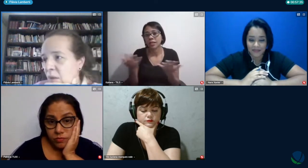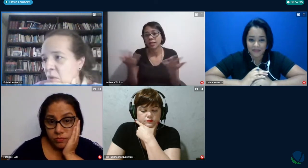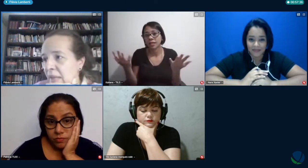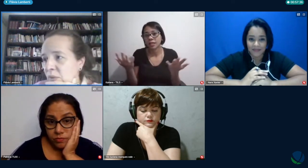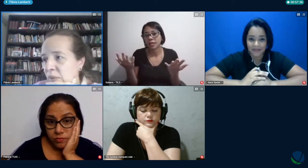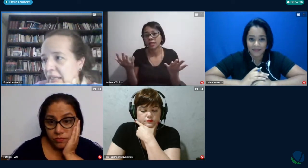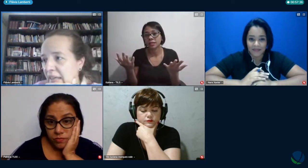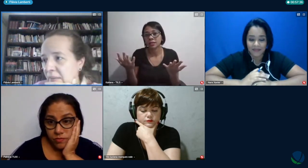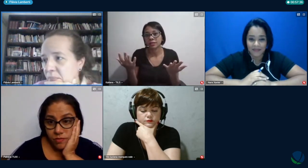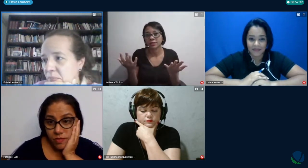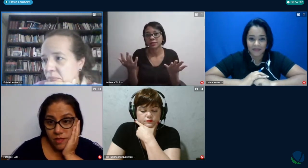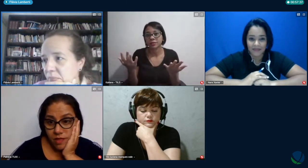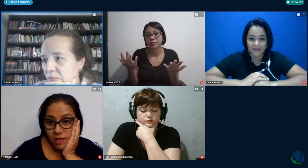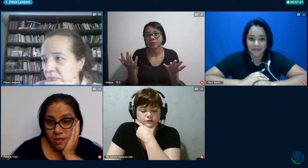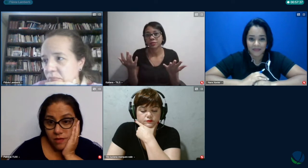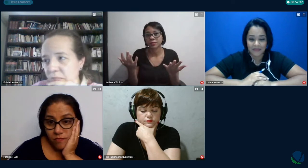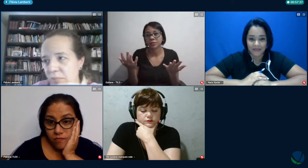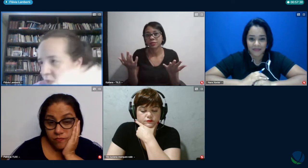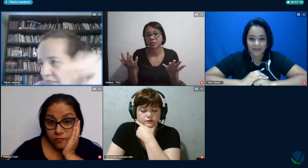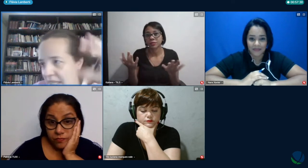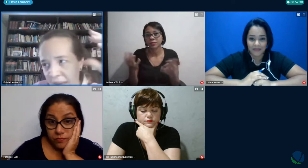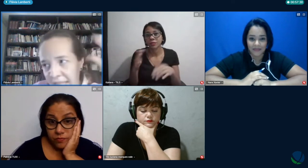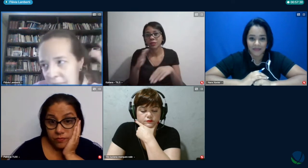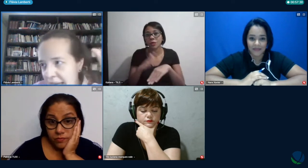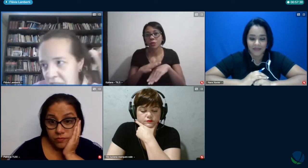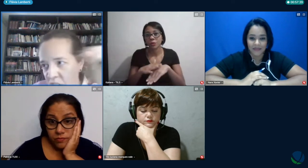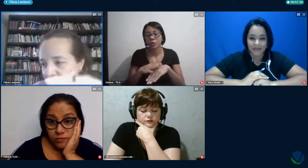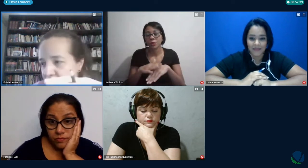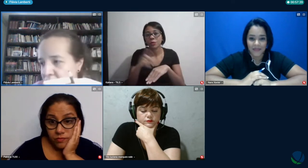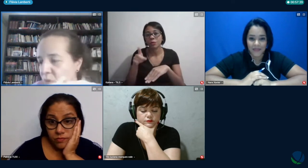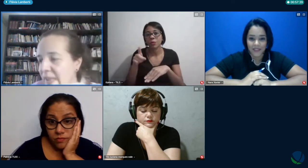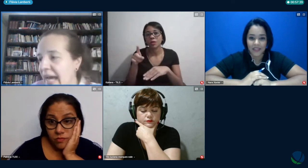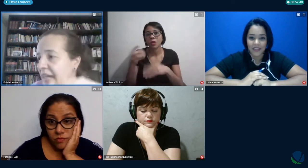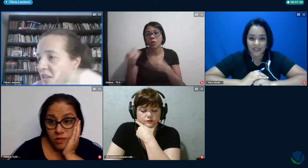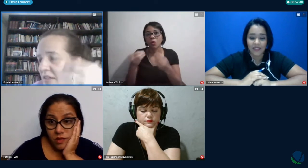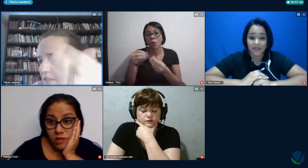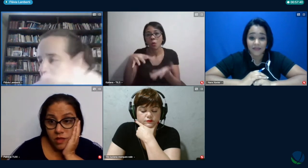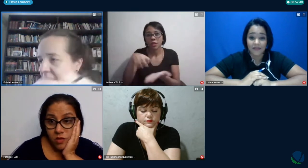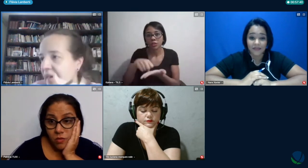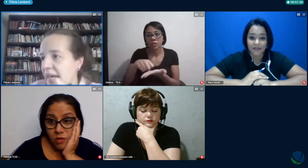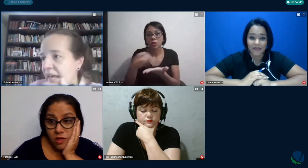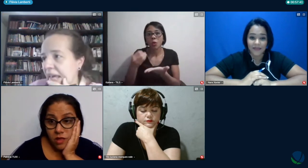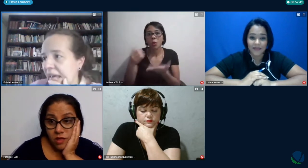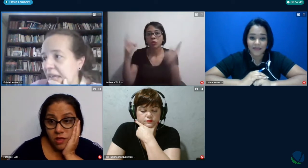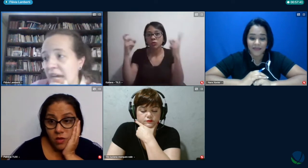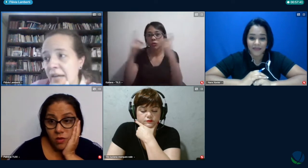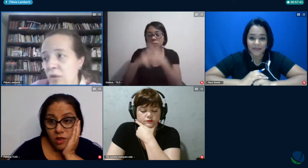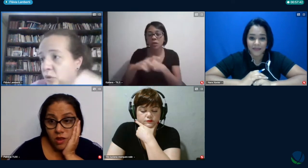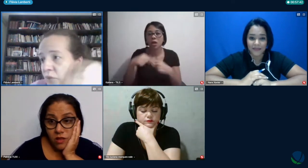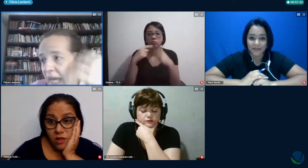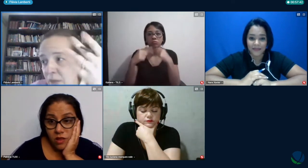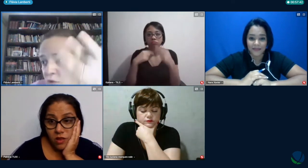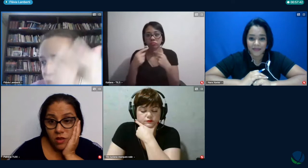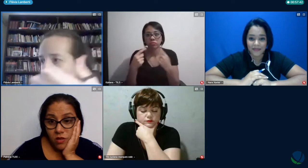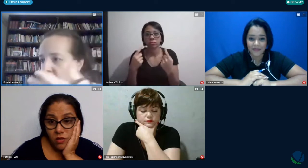Porque é um momento em que vocês pedem para registrar dificuldades, já encontraram as